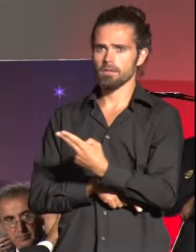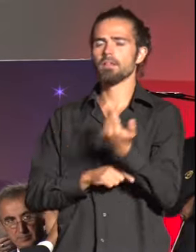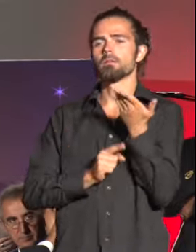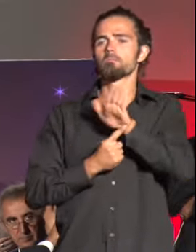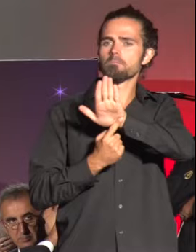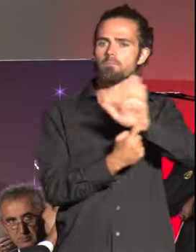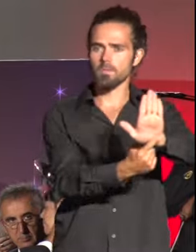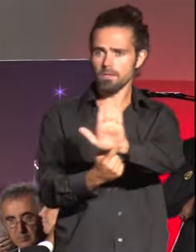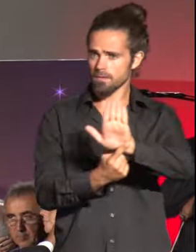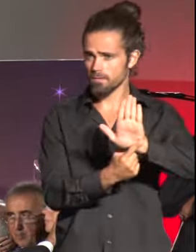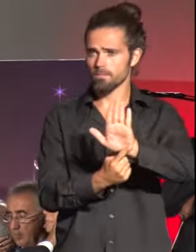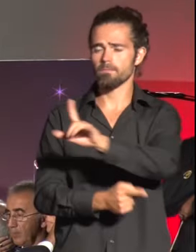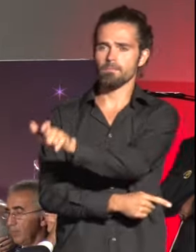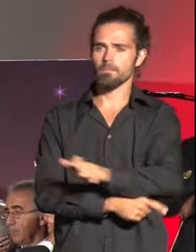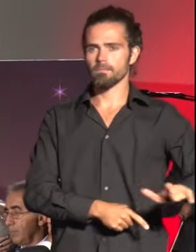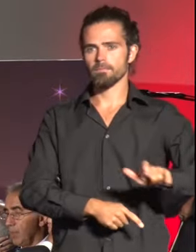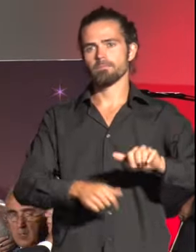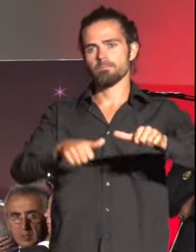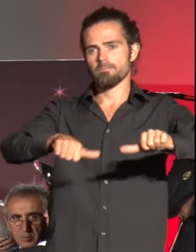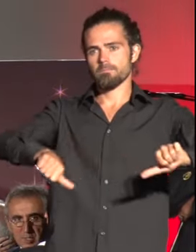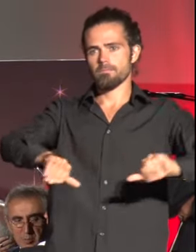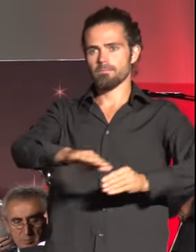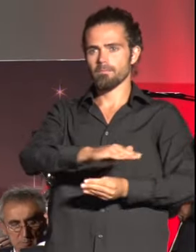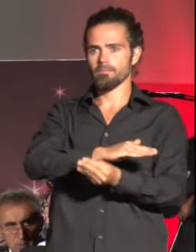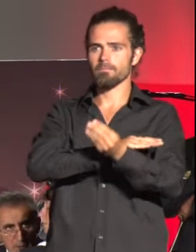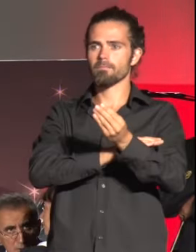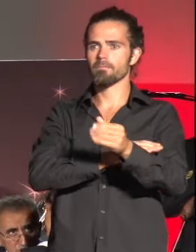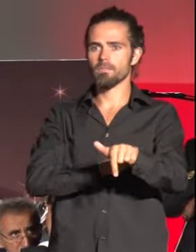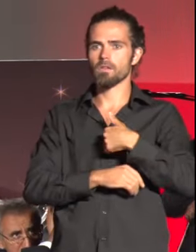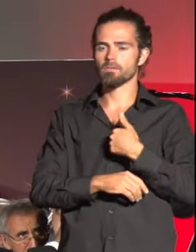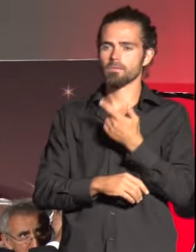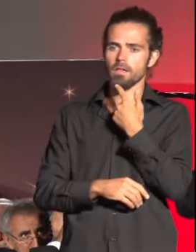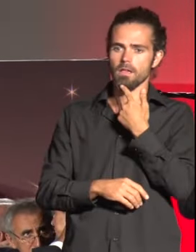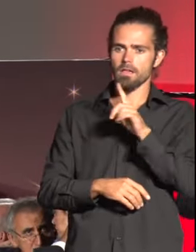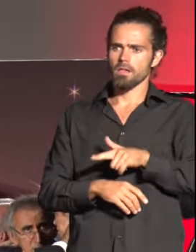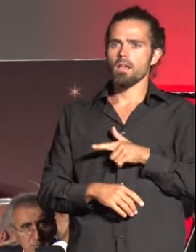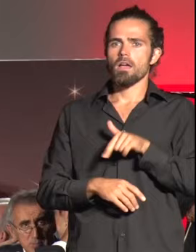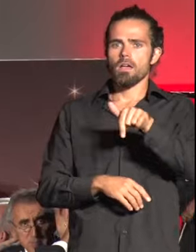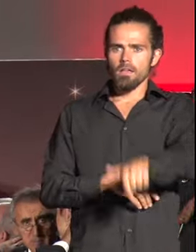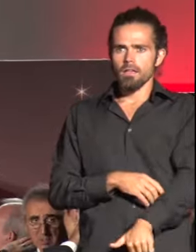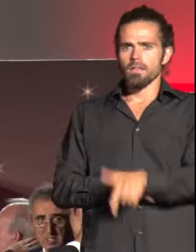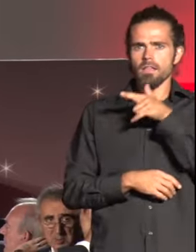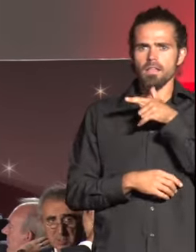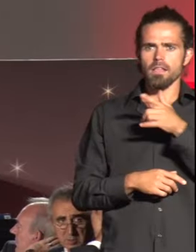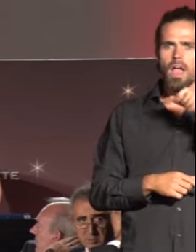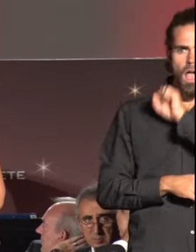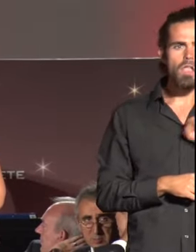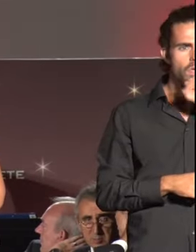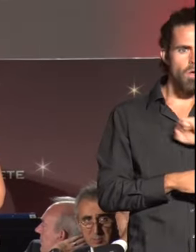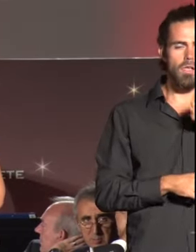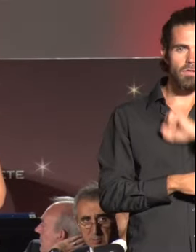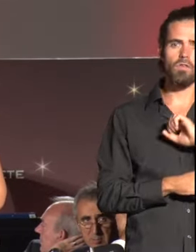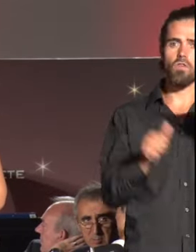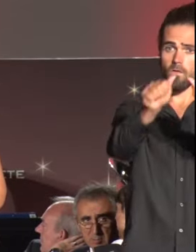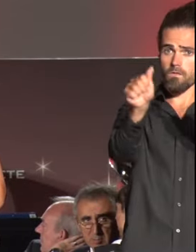nos reflejamos y nos queremos reflejar. A lo largo de los más de 20 años de existencia en Albacete, de esta figura, como tal la de manchego y